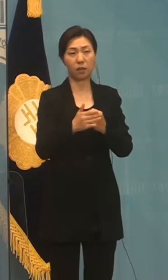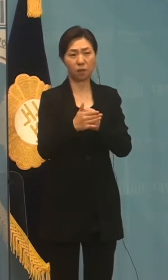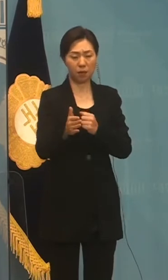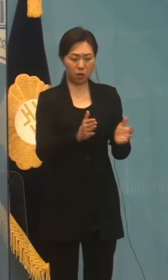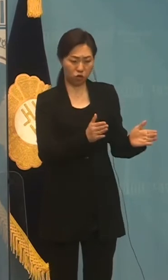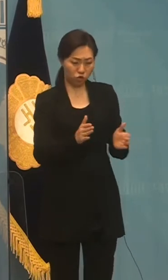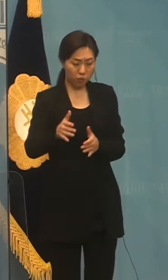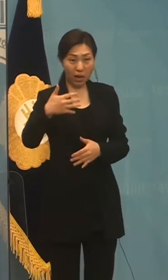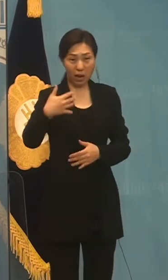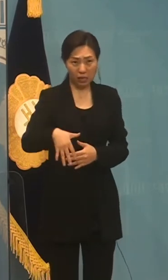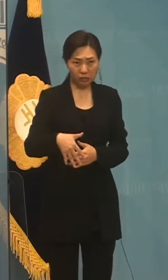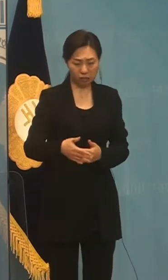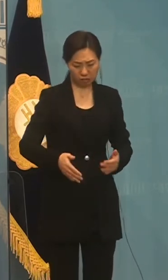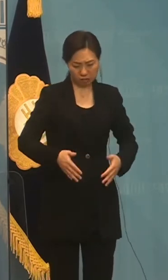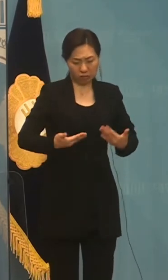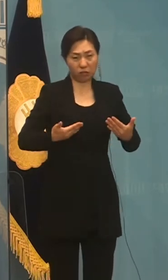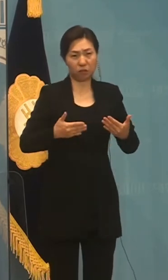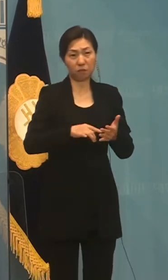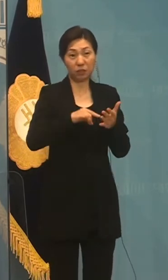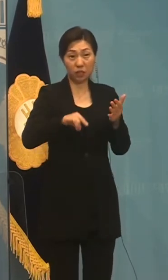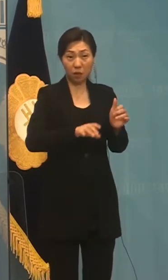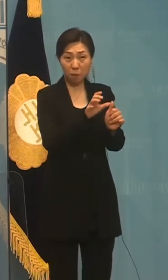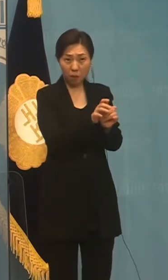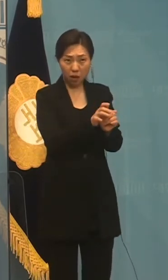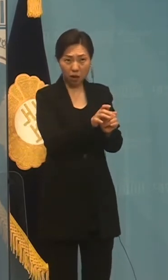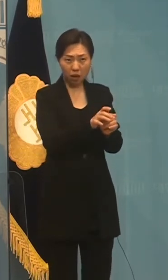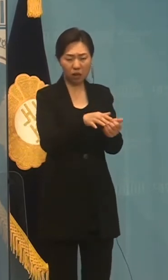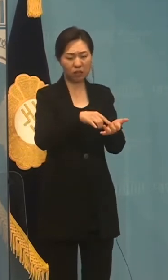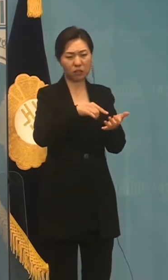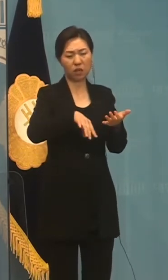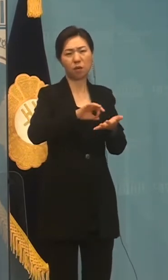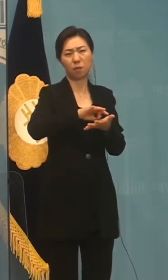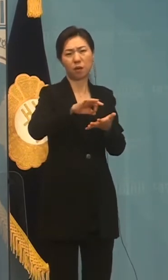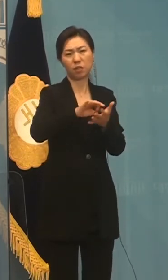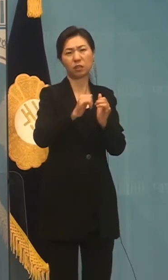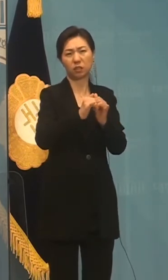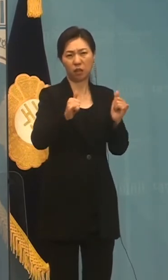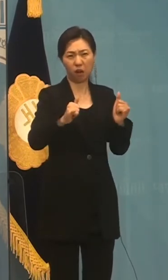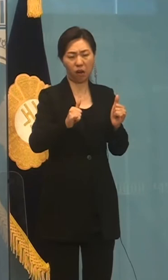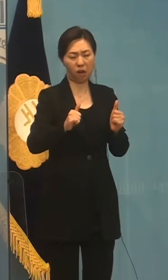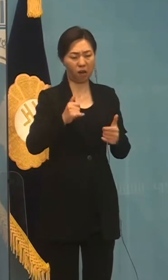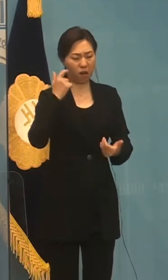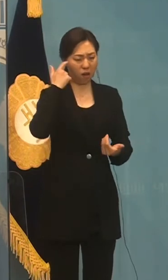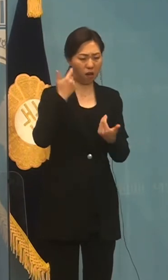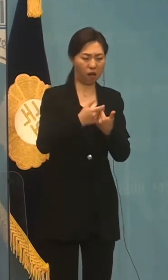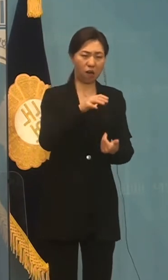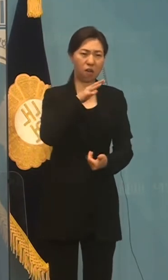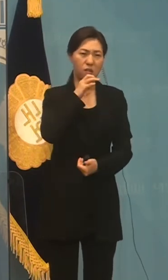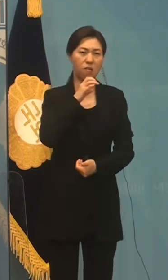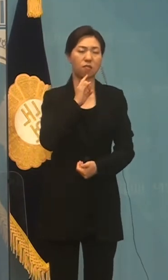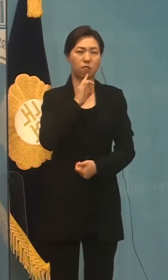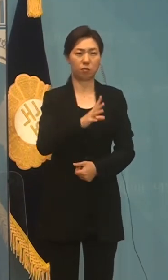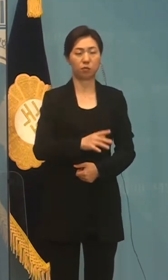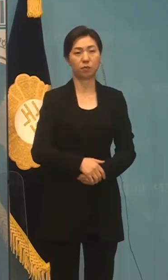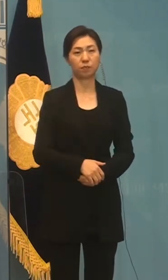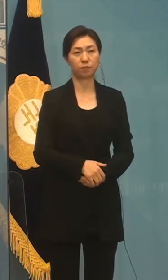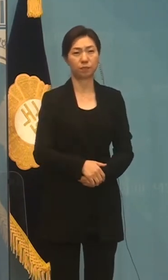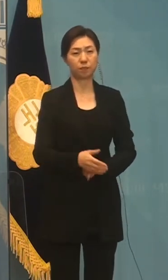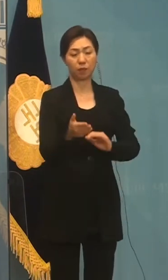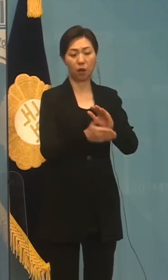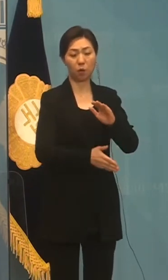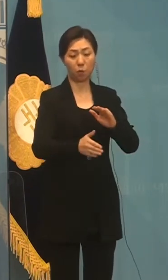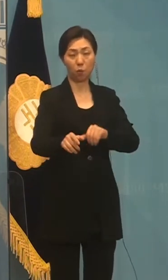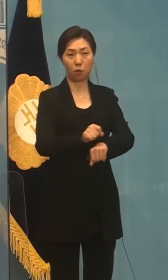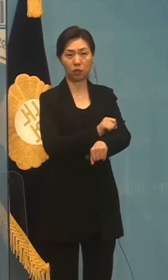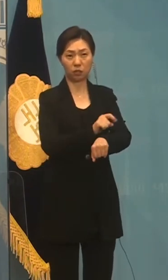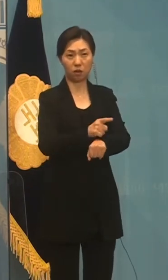과세 추진은 납세자의 조세 저항만 불러일으킬 뿐 정당성이 인정되기 어렵습니다.